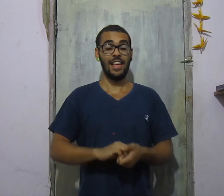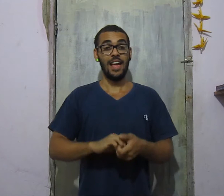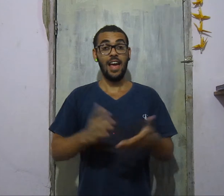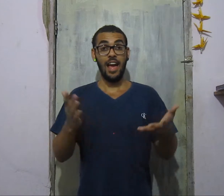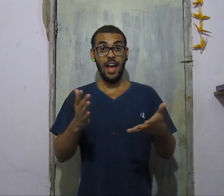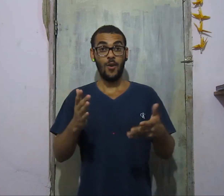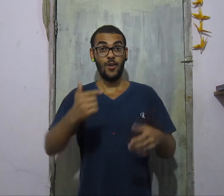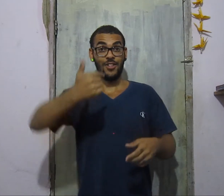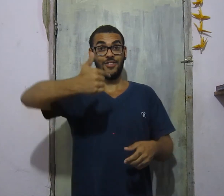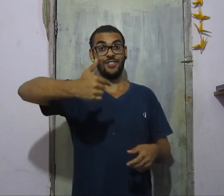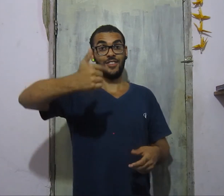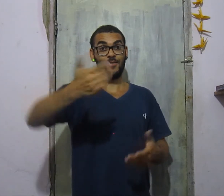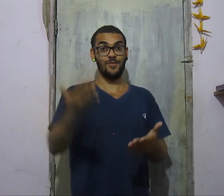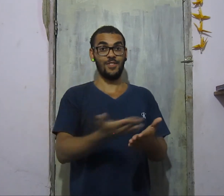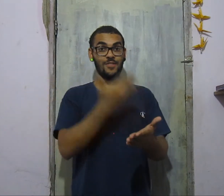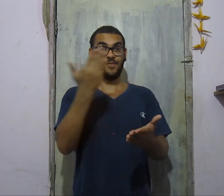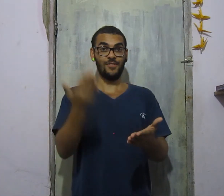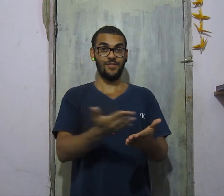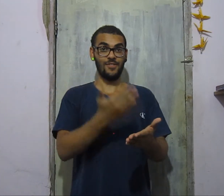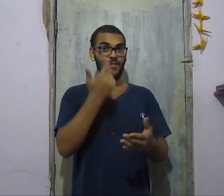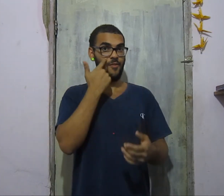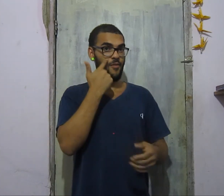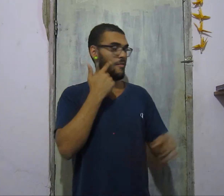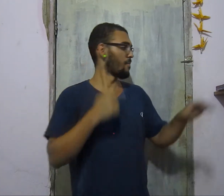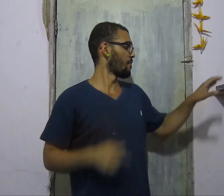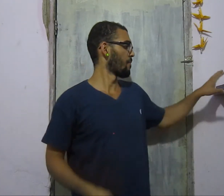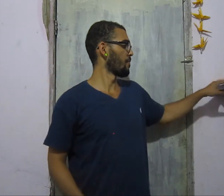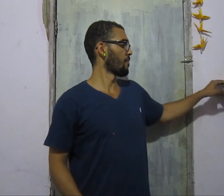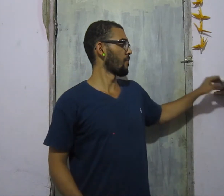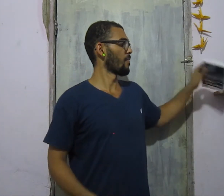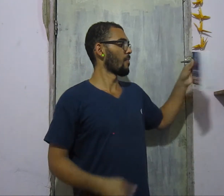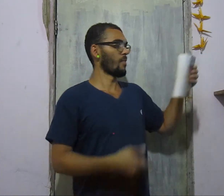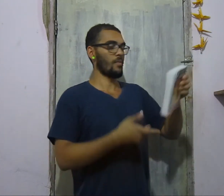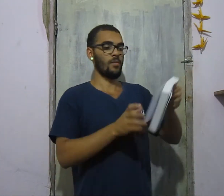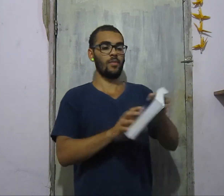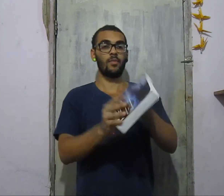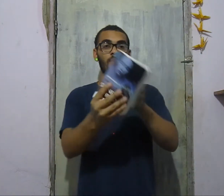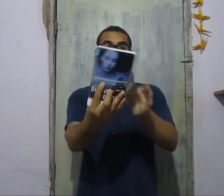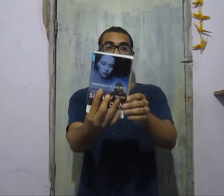isso do primeiro livro. Agora vamos para o segundo livro. Olha só a capa dele.